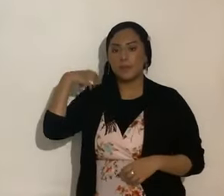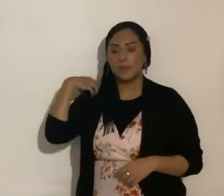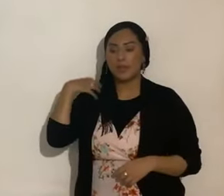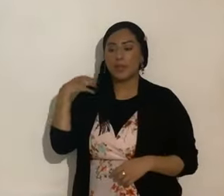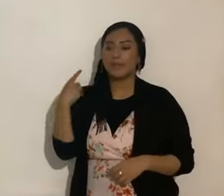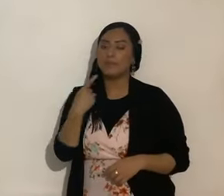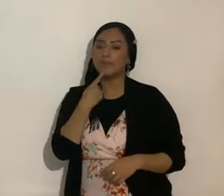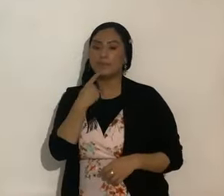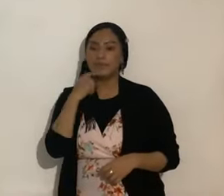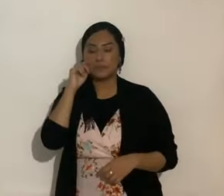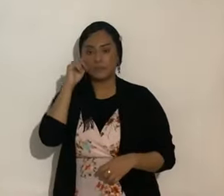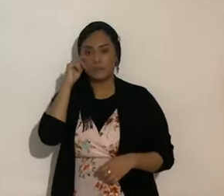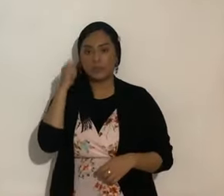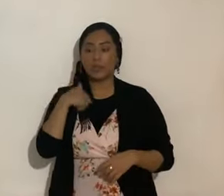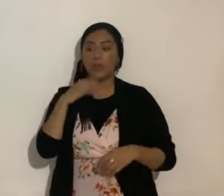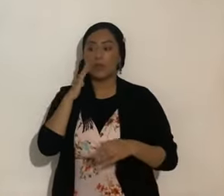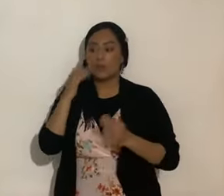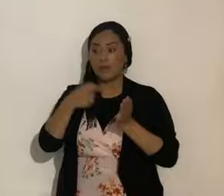dijo, bueno, pues